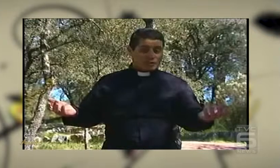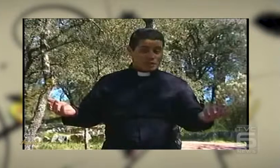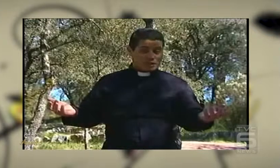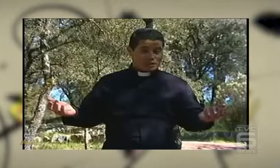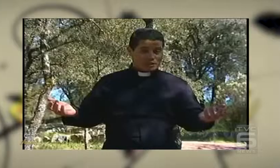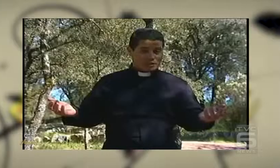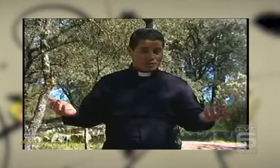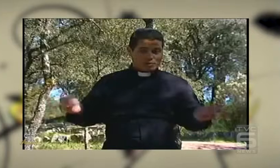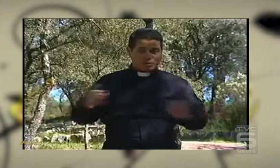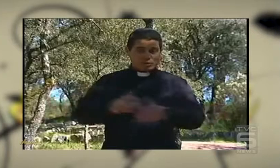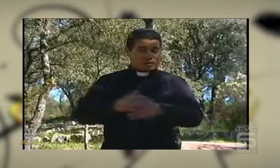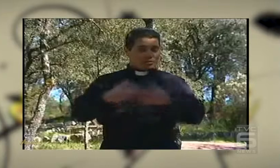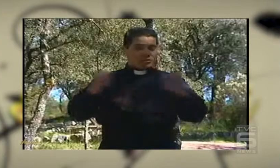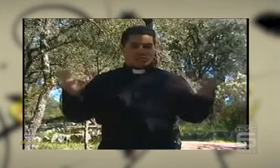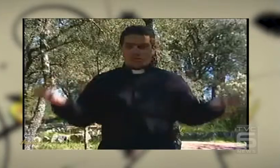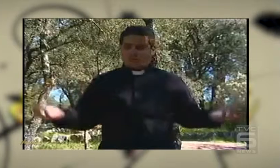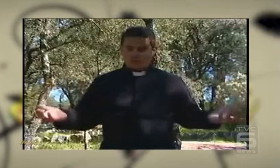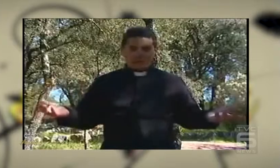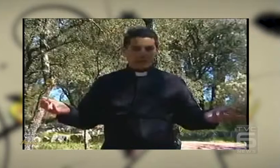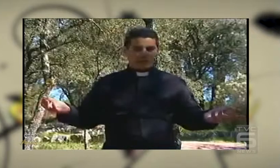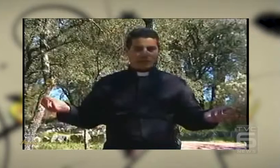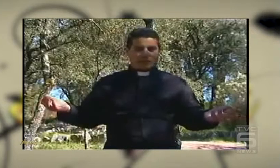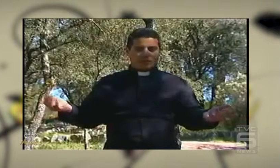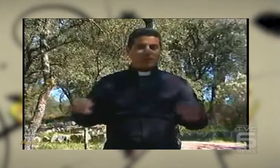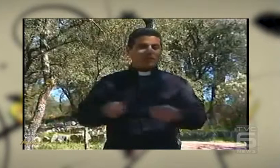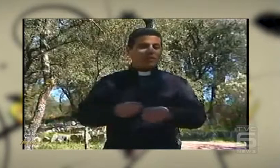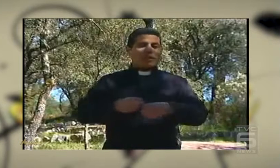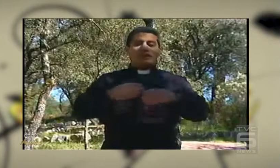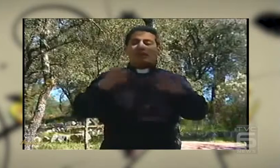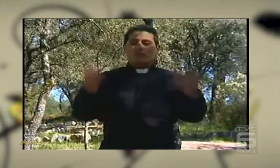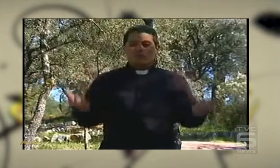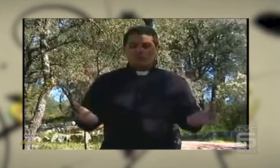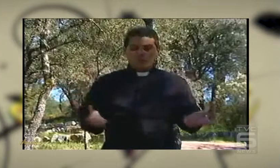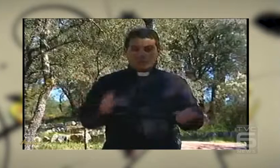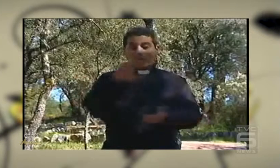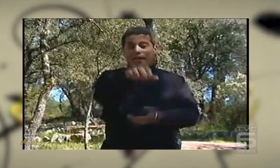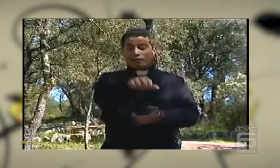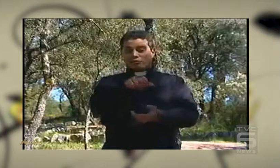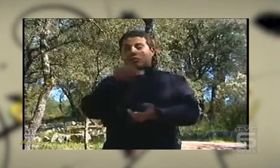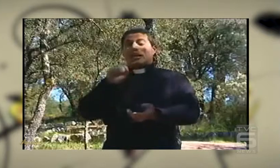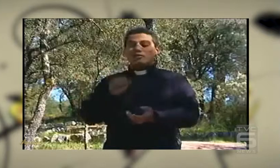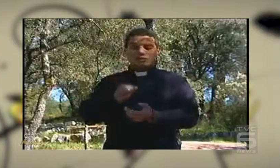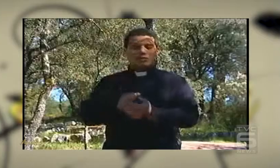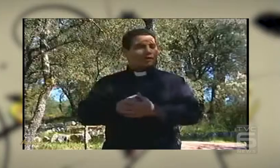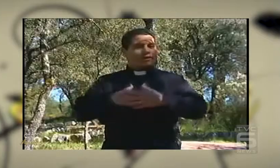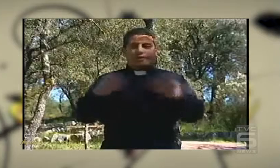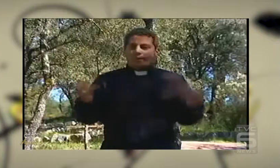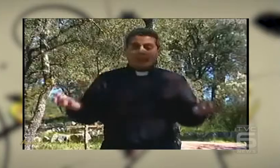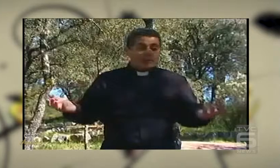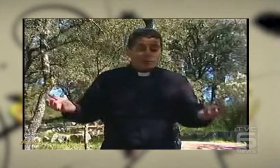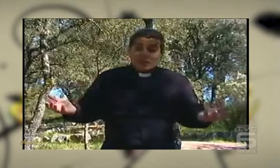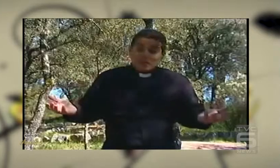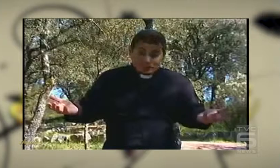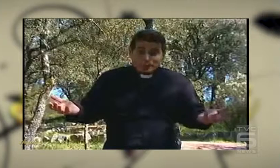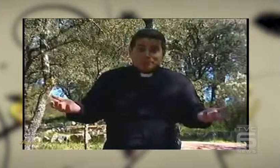mesmo da santidade dos ministros. Gente, estava para se criar uma guerra